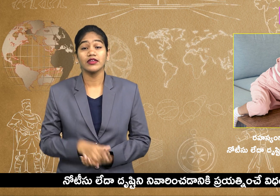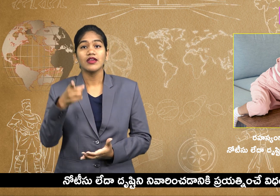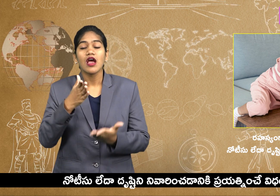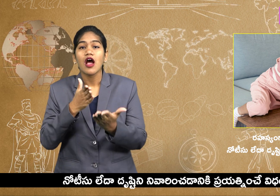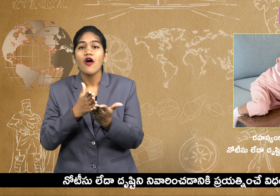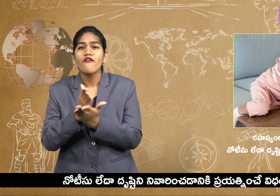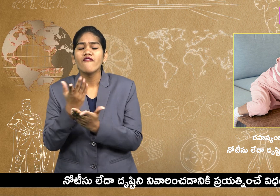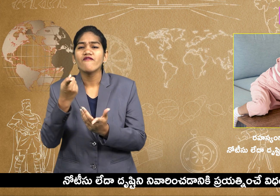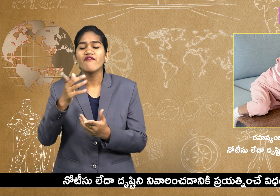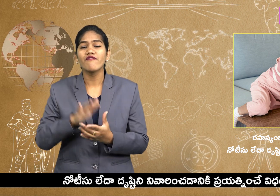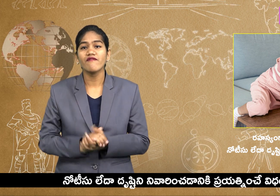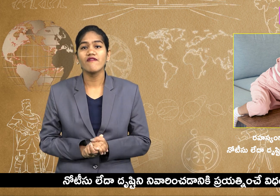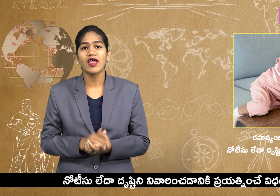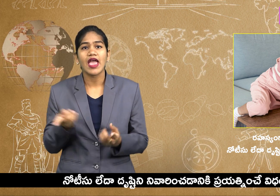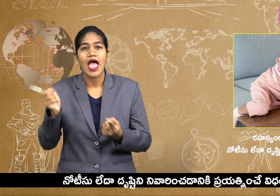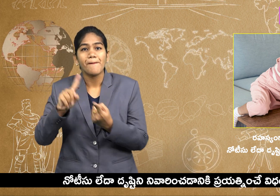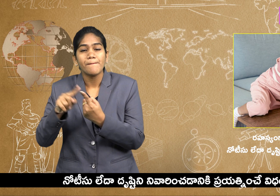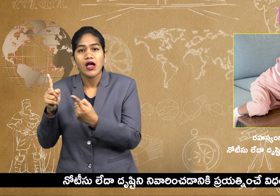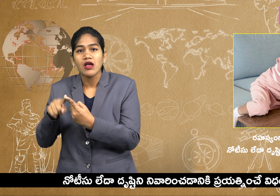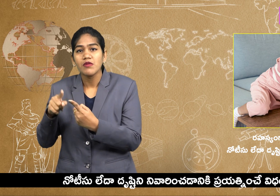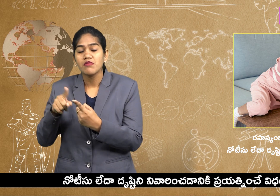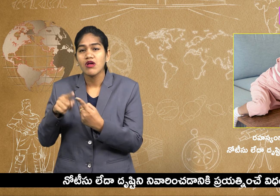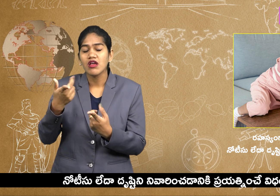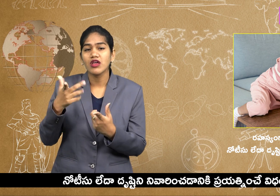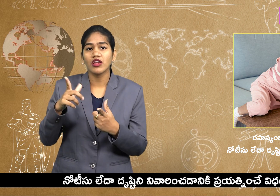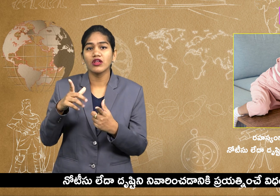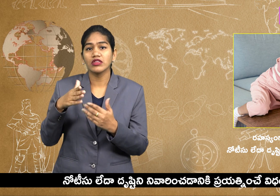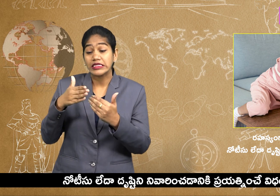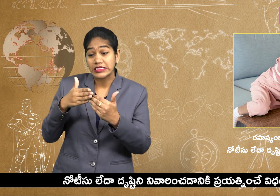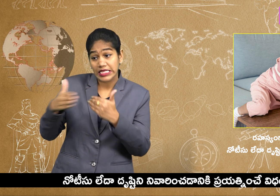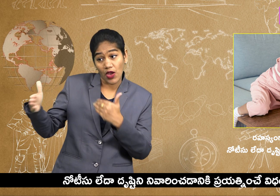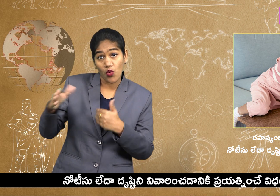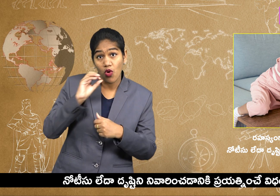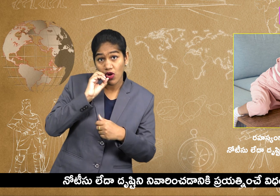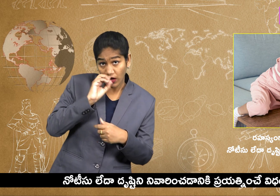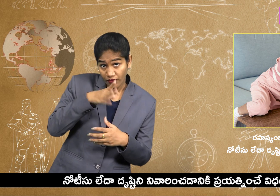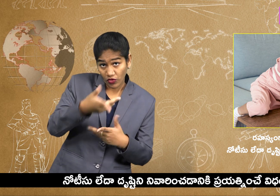నోటీసు లేదా దృష్టిని నివారించటానికి ప్రయత్నించే విధంగా,